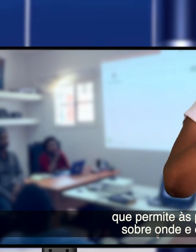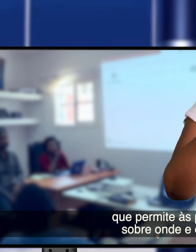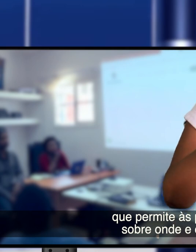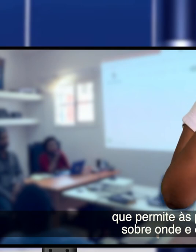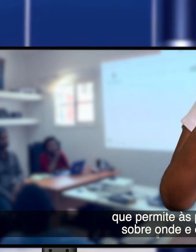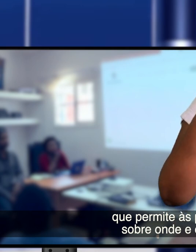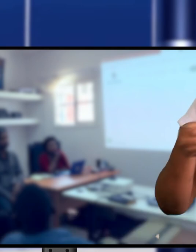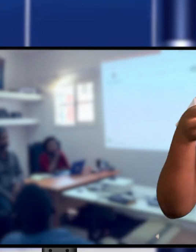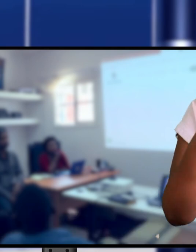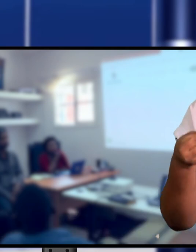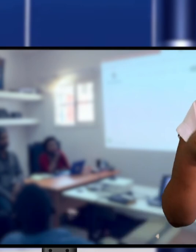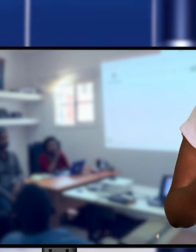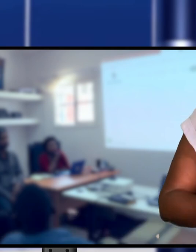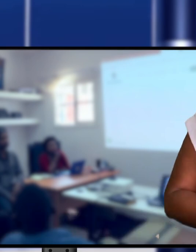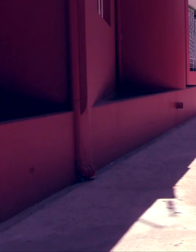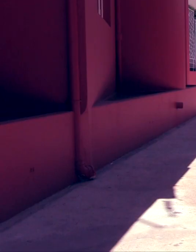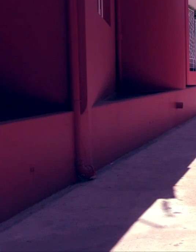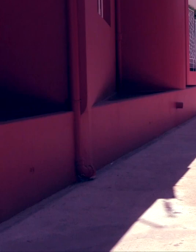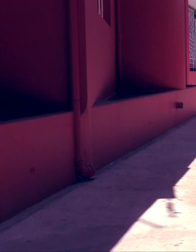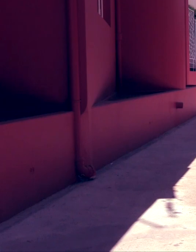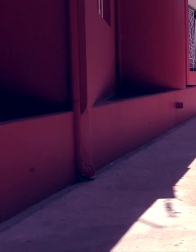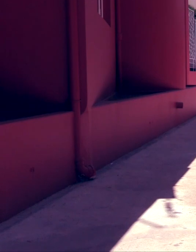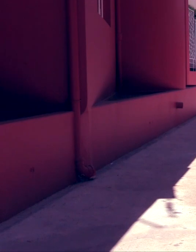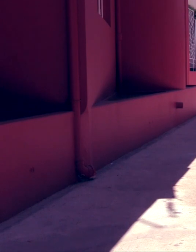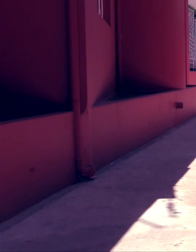produtos e serviços. ou